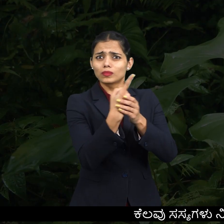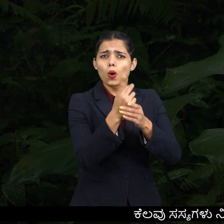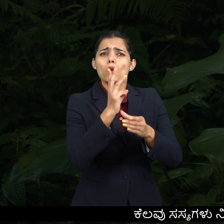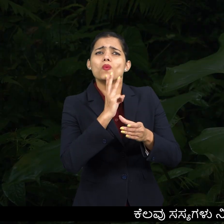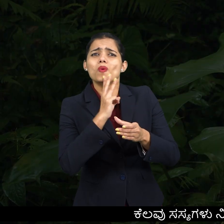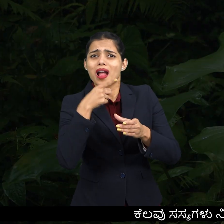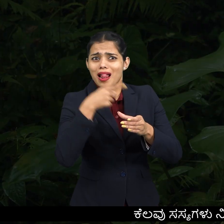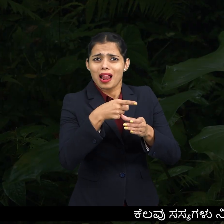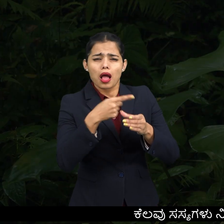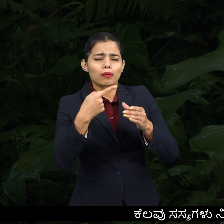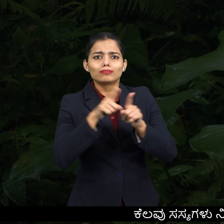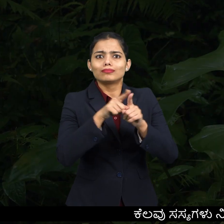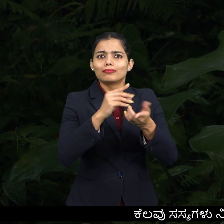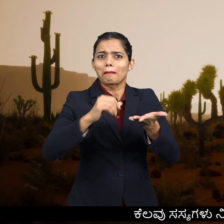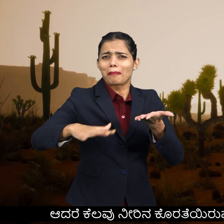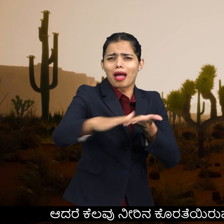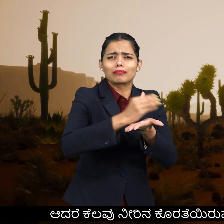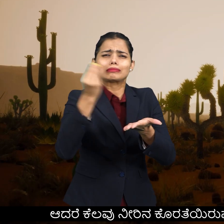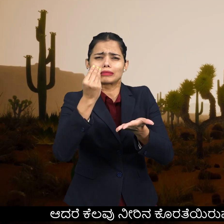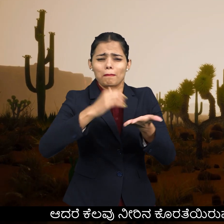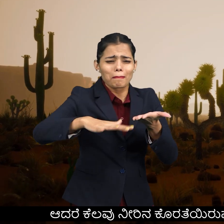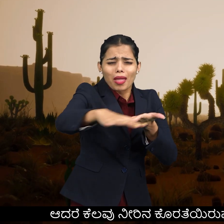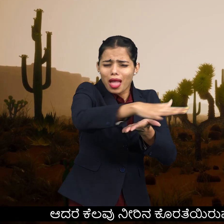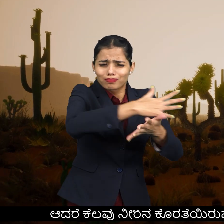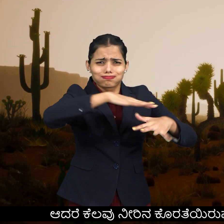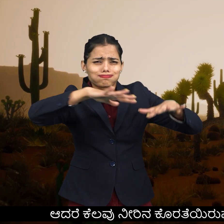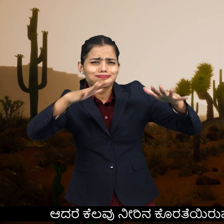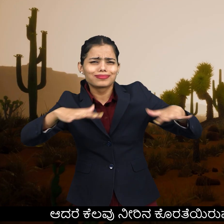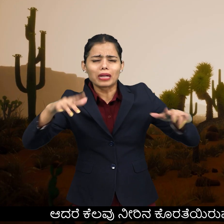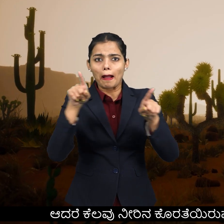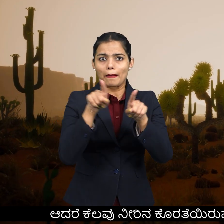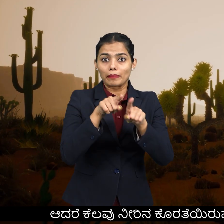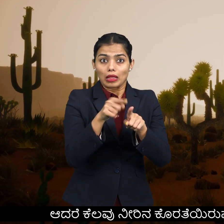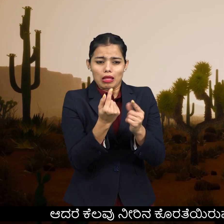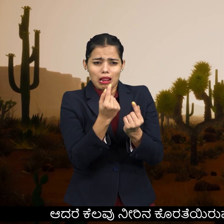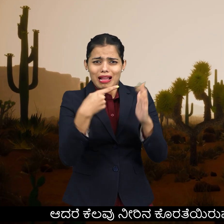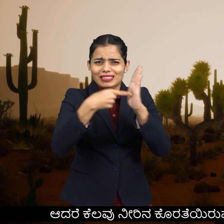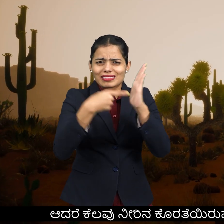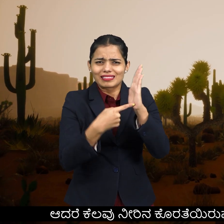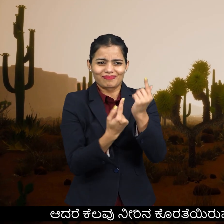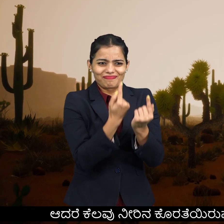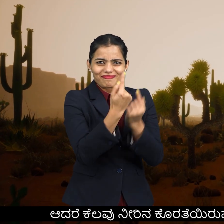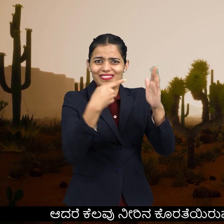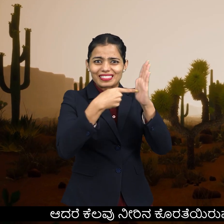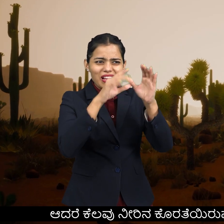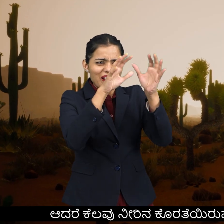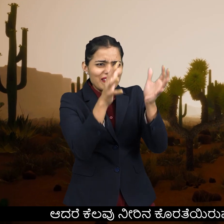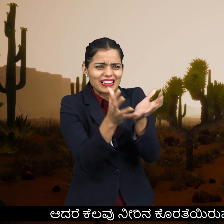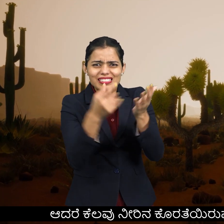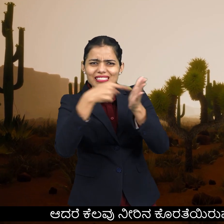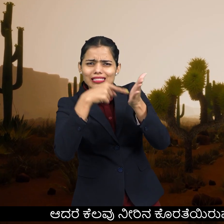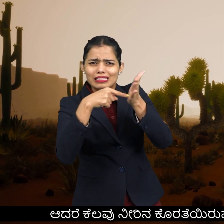ಸಸ್ಯಗಳು ನೀರಿನಲ್ಲಿ ಬೆಳೆಯುತ್ತವೆ, ಆದರೆ ಕೆಲವು ನೀರಿನ ಕೊರತೆ ಇರುವ